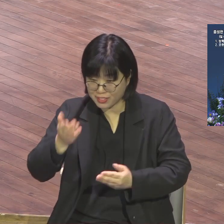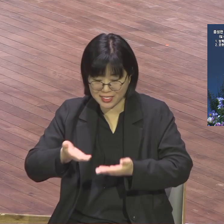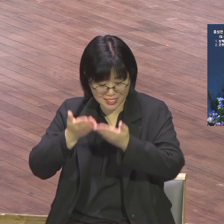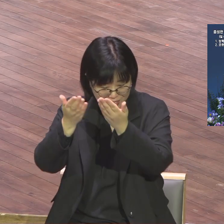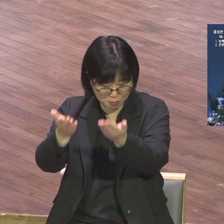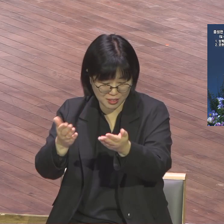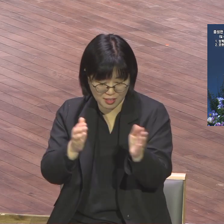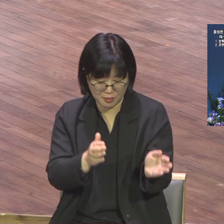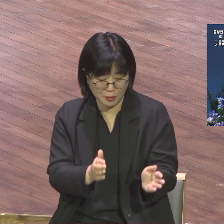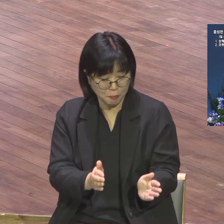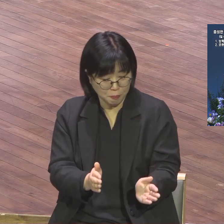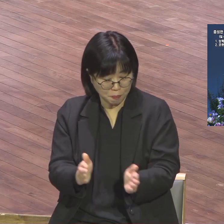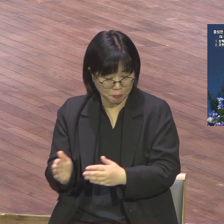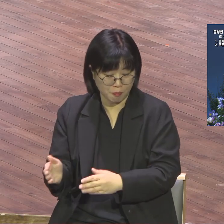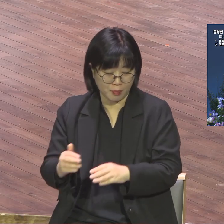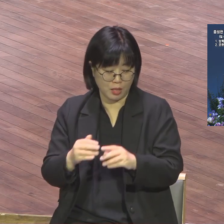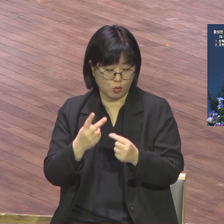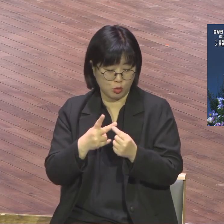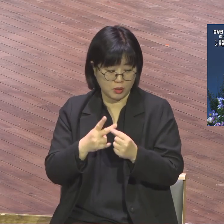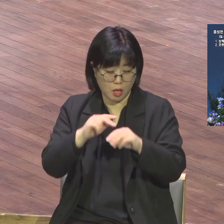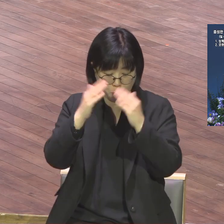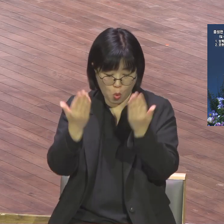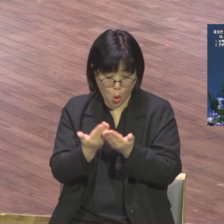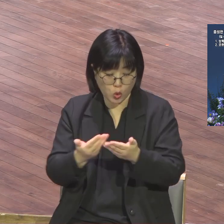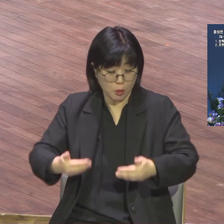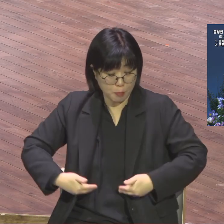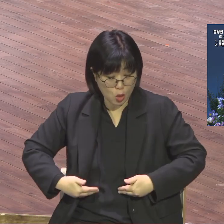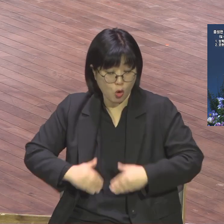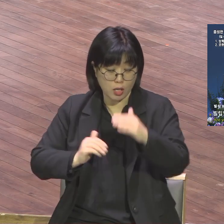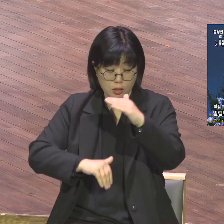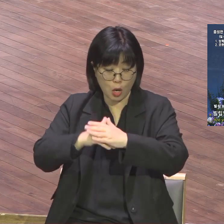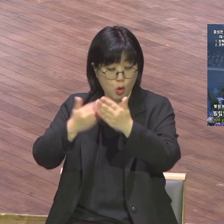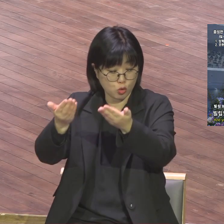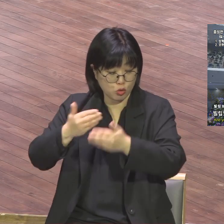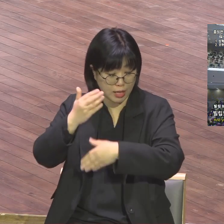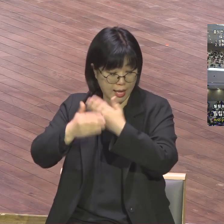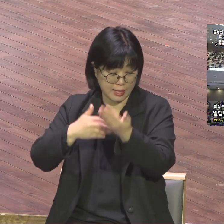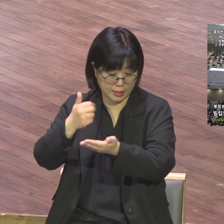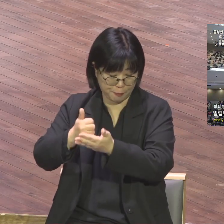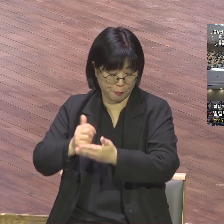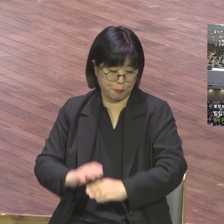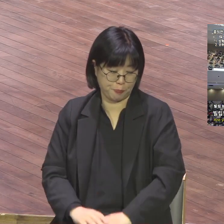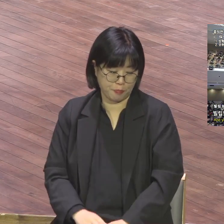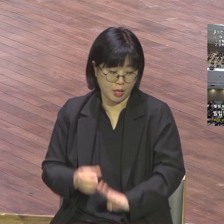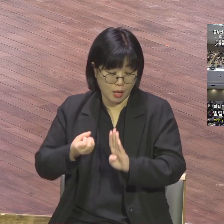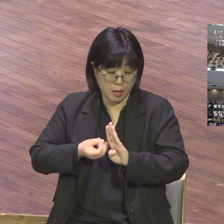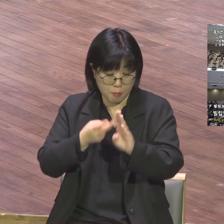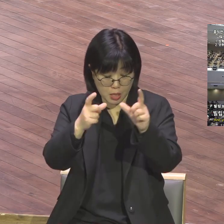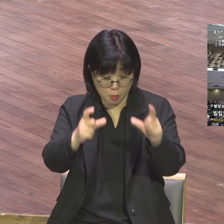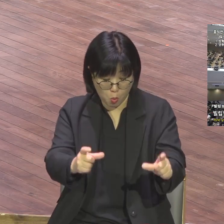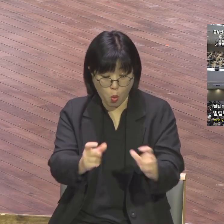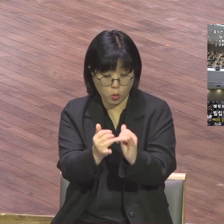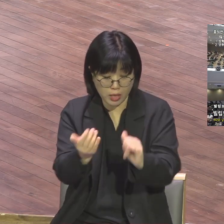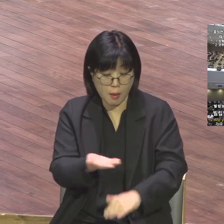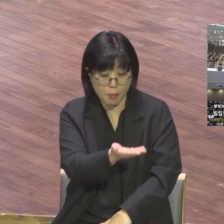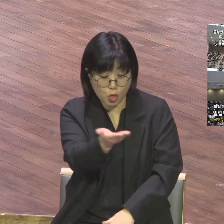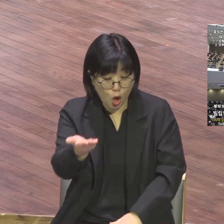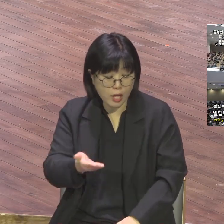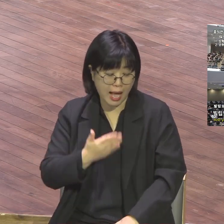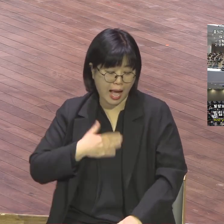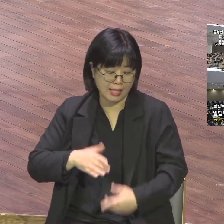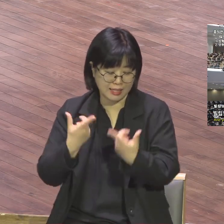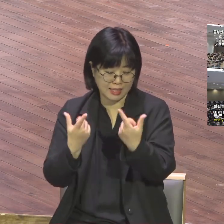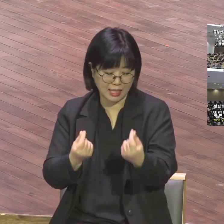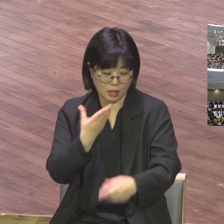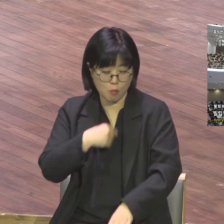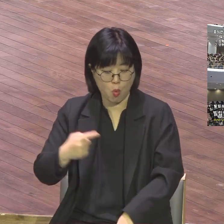모든 설 것을 채우시는 하나님. 15절 봅니다. 빌립보 사람들아 너희도 알거니와